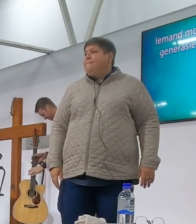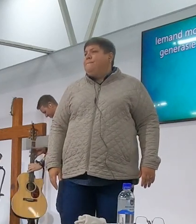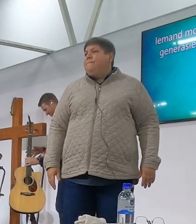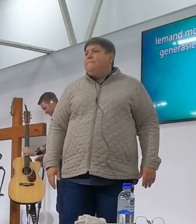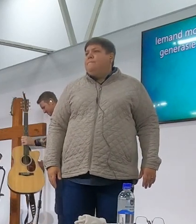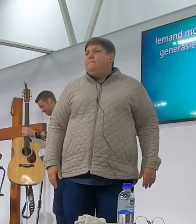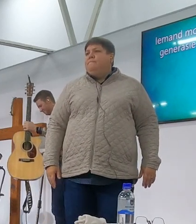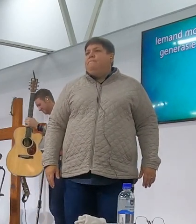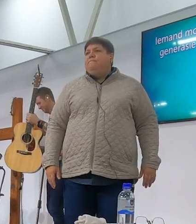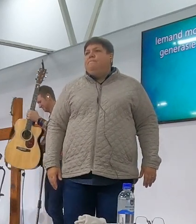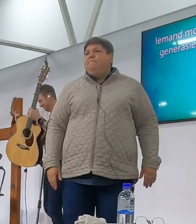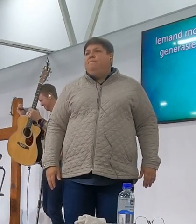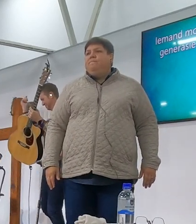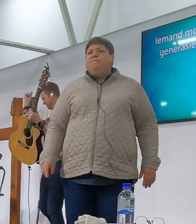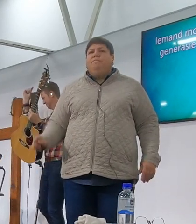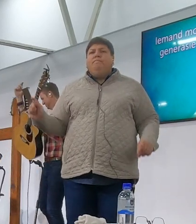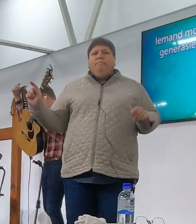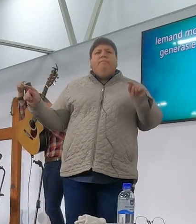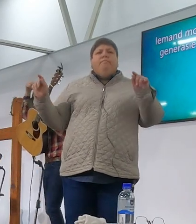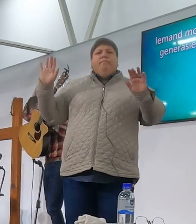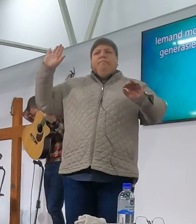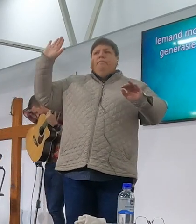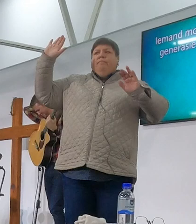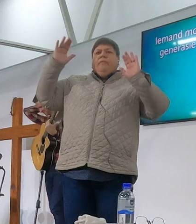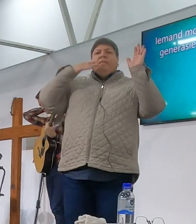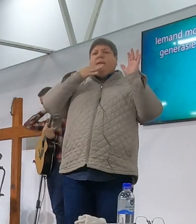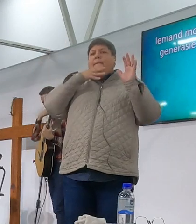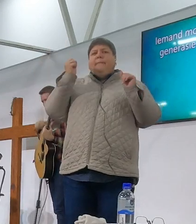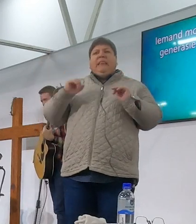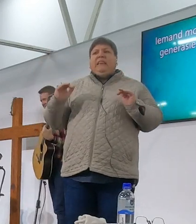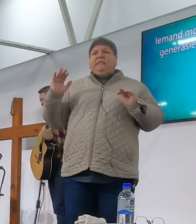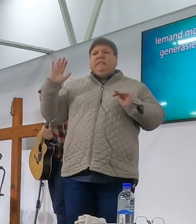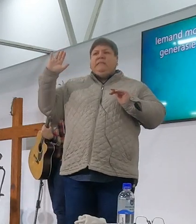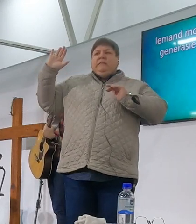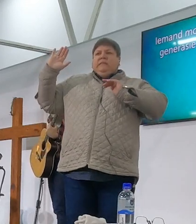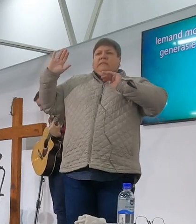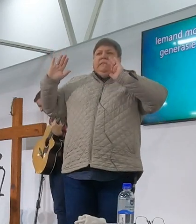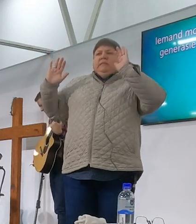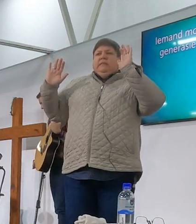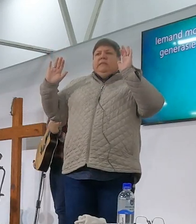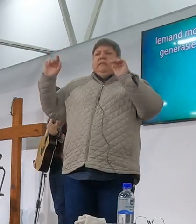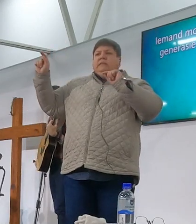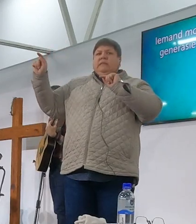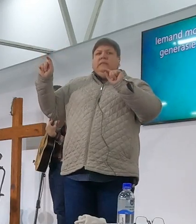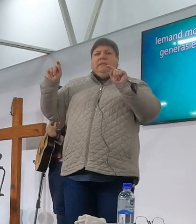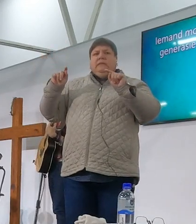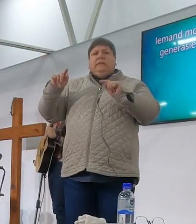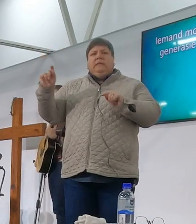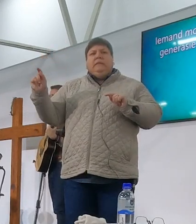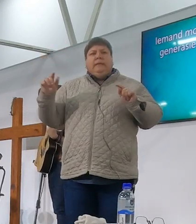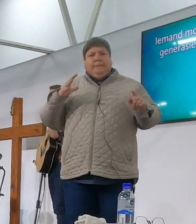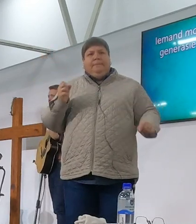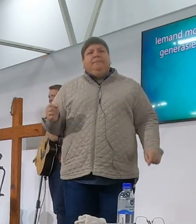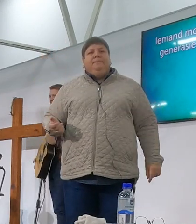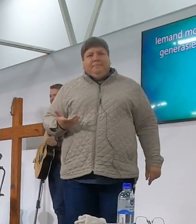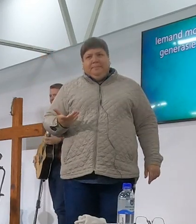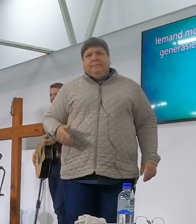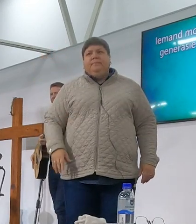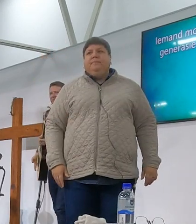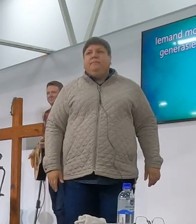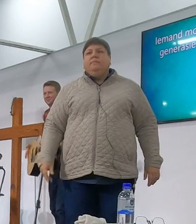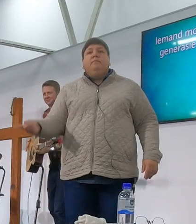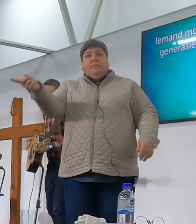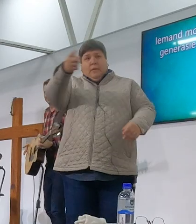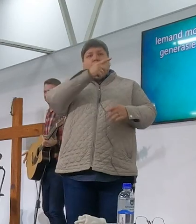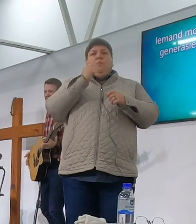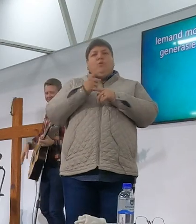nie met, ok, Stefan en Nel, nog 'n paar. Ek wil sê, het op die hande toe. Terwyl kenne hulle voor in toe kom. Nog 'n paar. Alright, skryf julle name op vir sonnaskoolerwysers